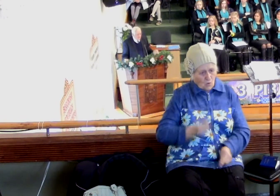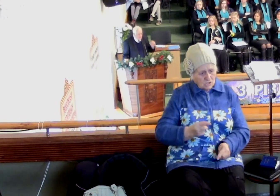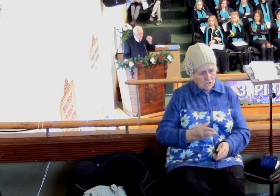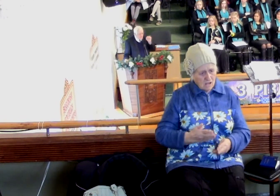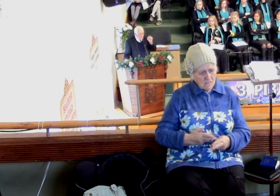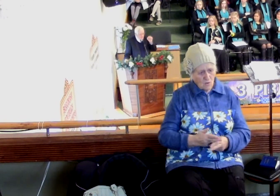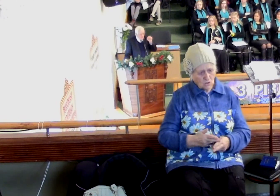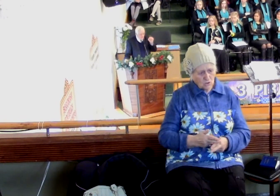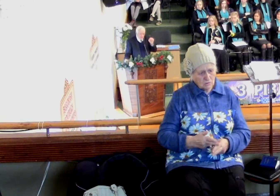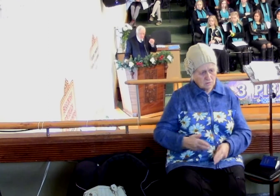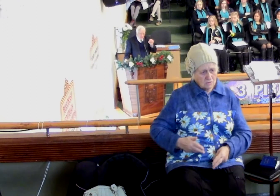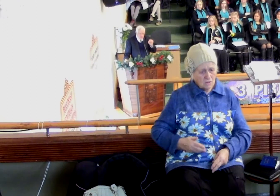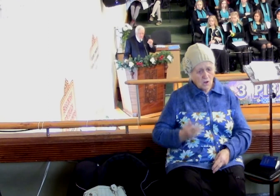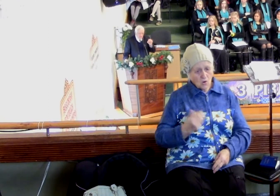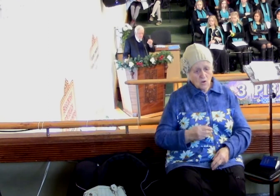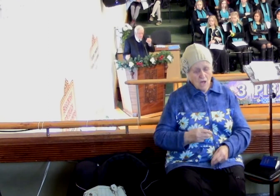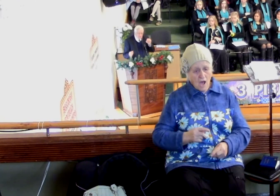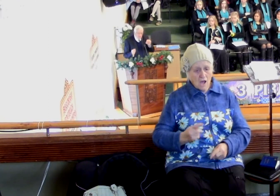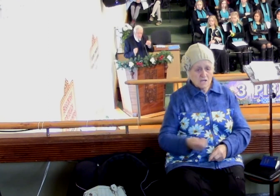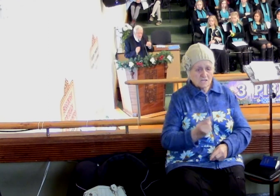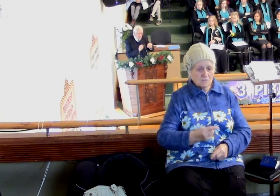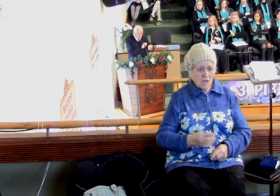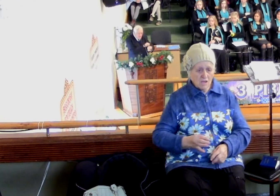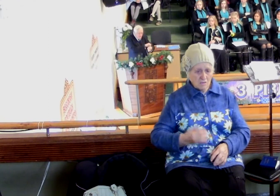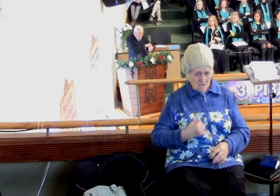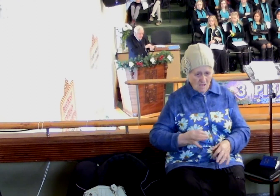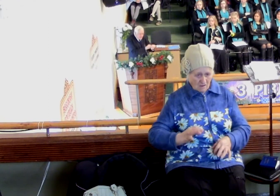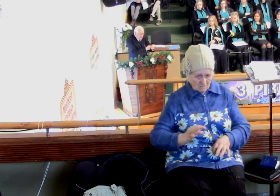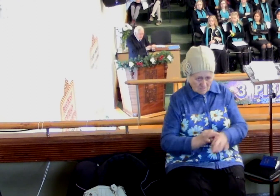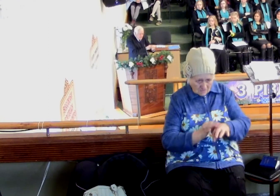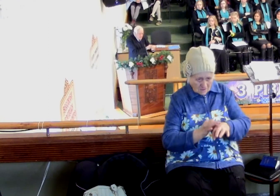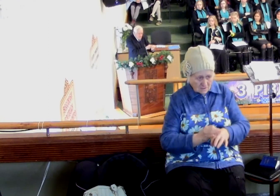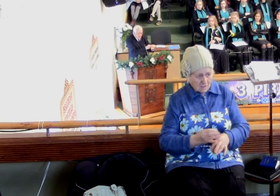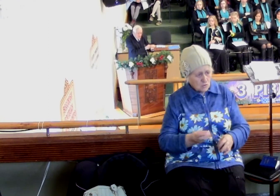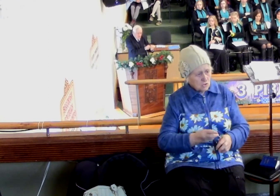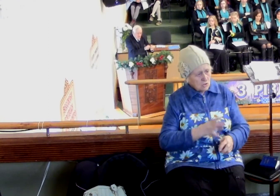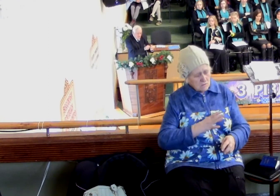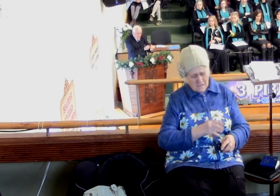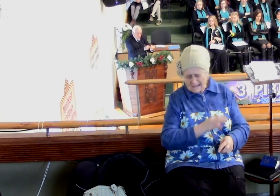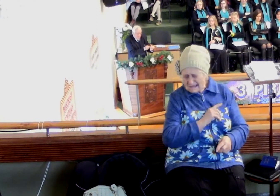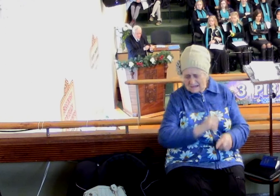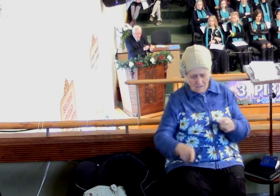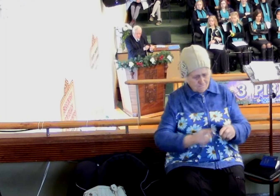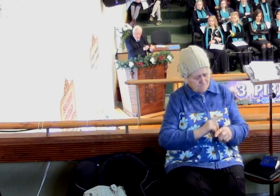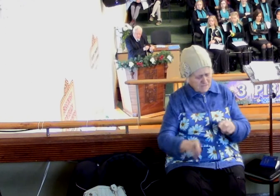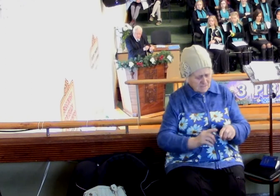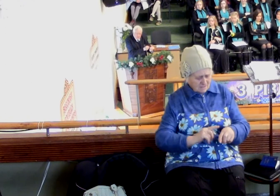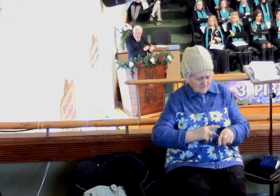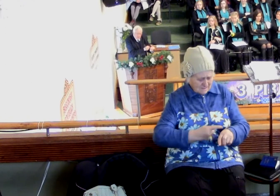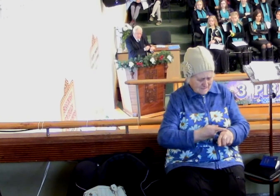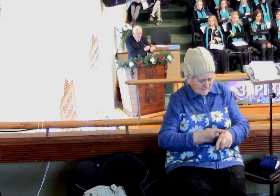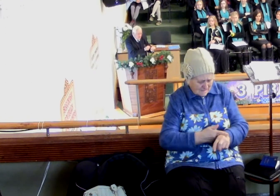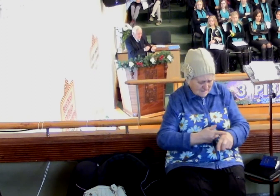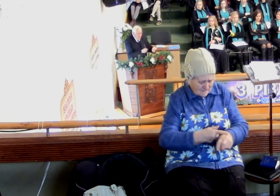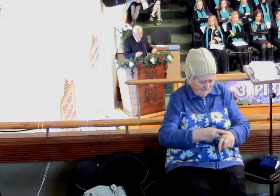И когда змей кусал, мне нужно было немедленно вырезать это место. В горах